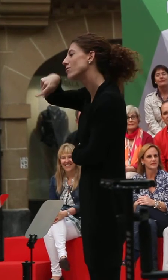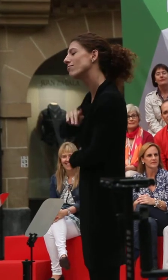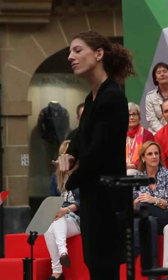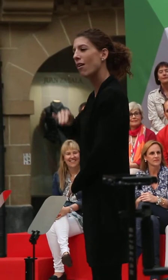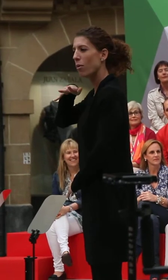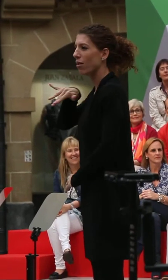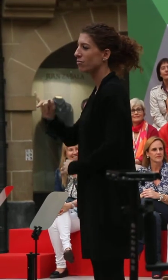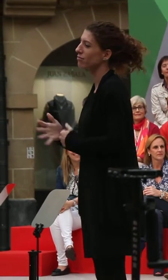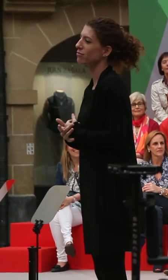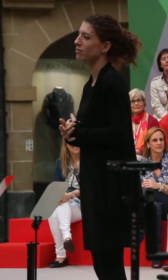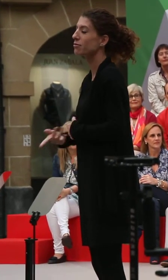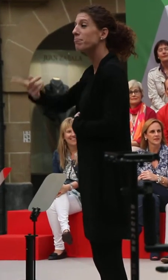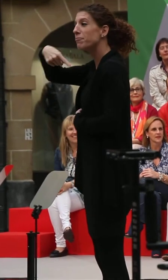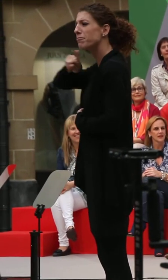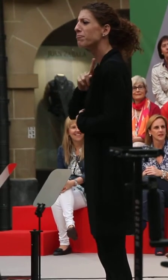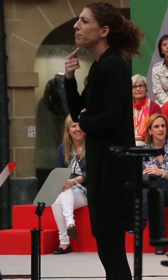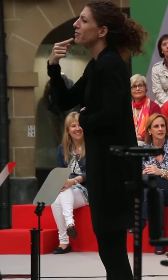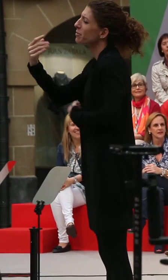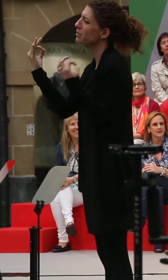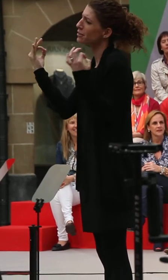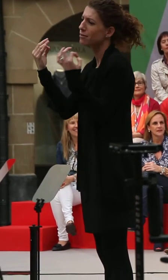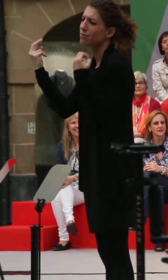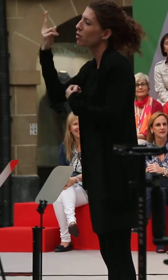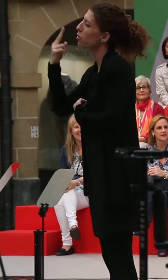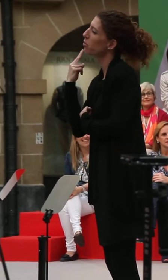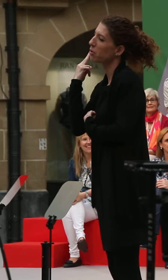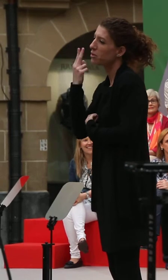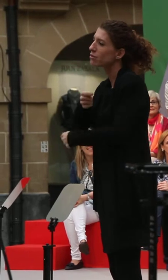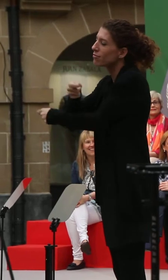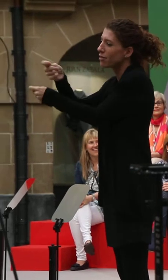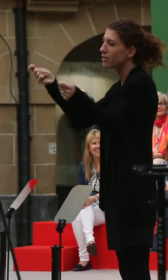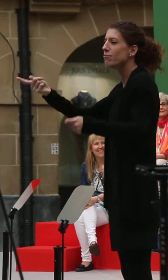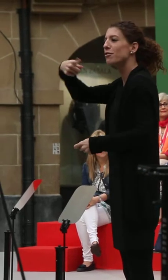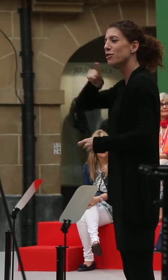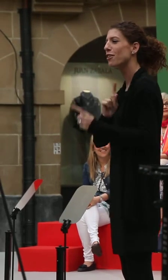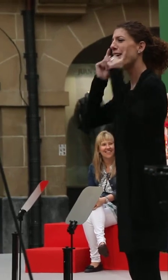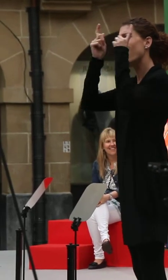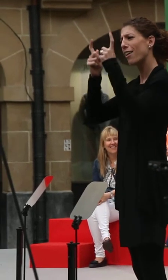oinan agintzen dugu kompromisoa indarra eta